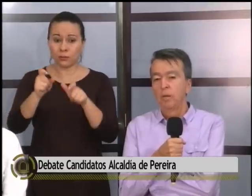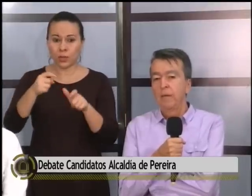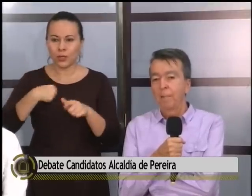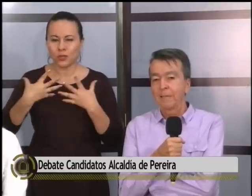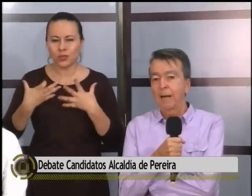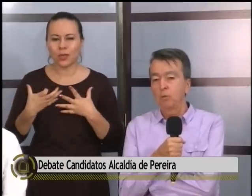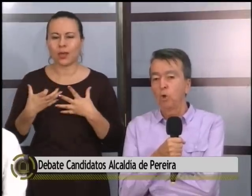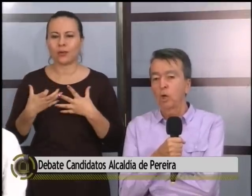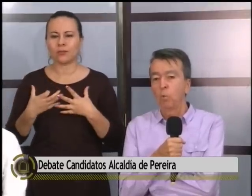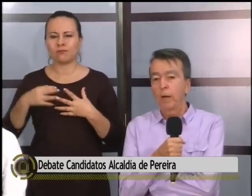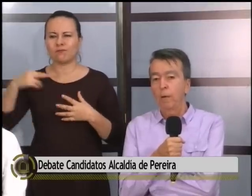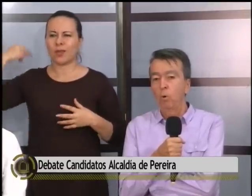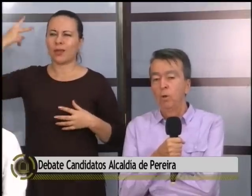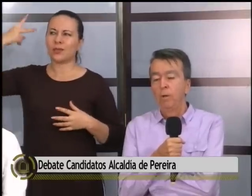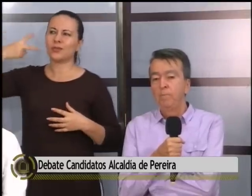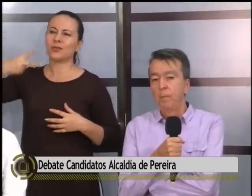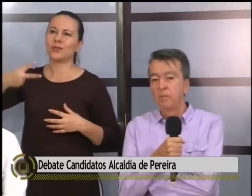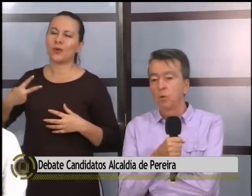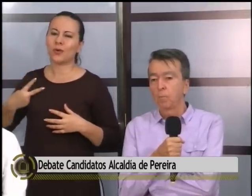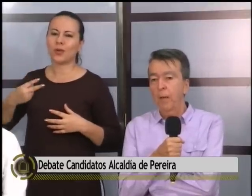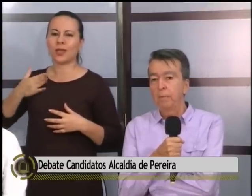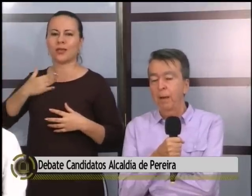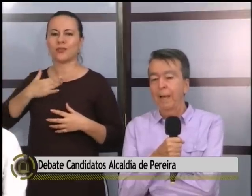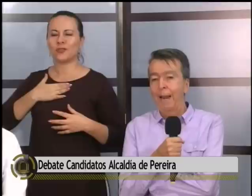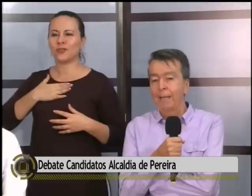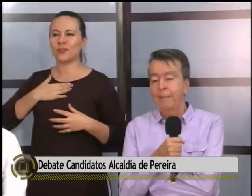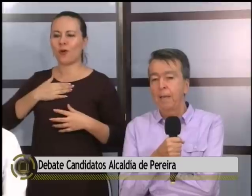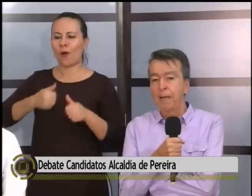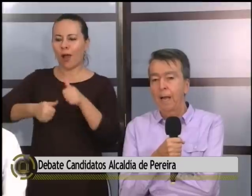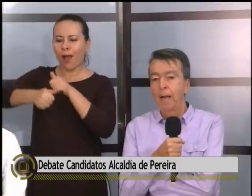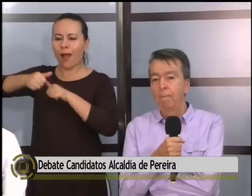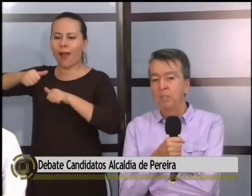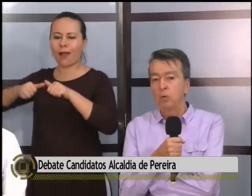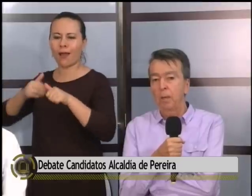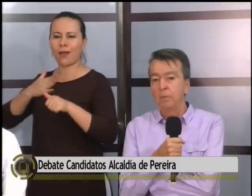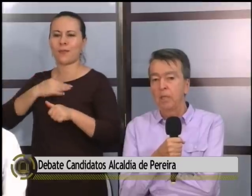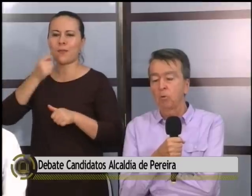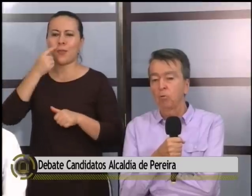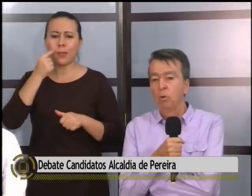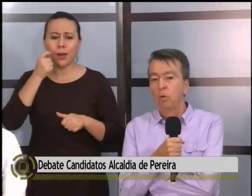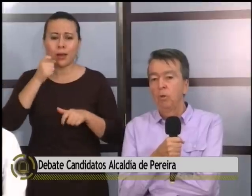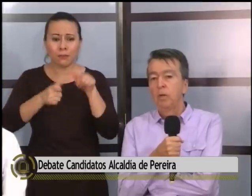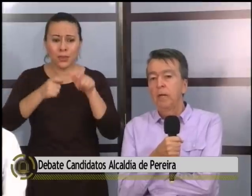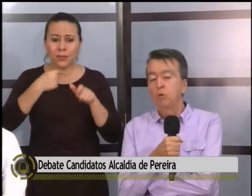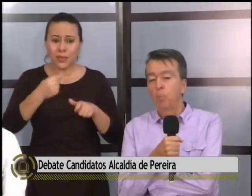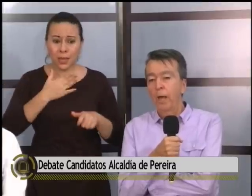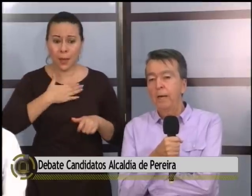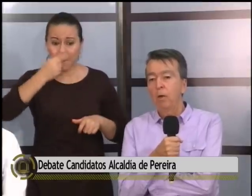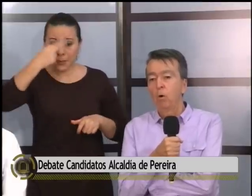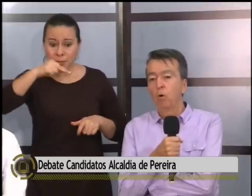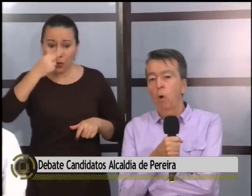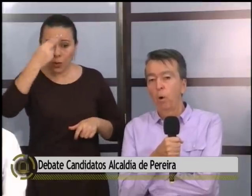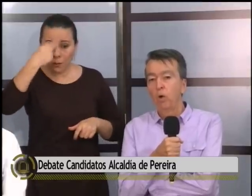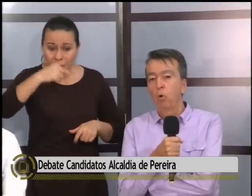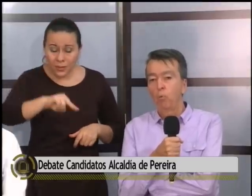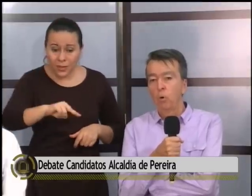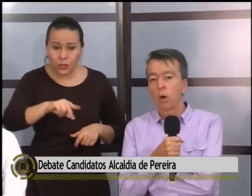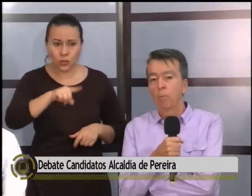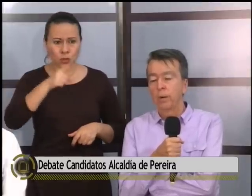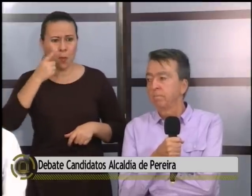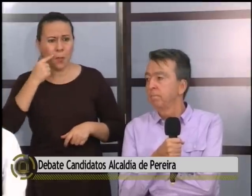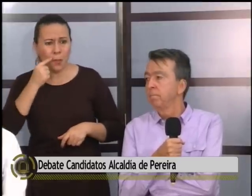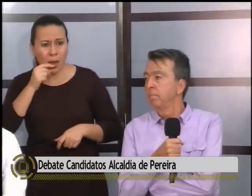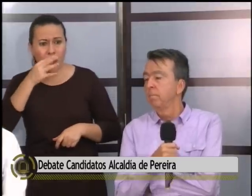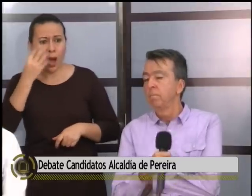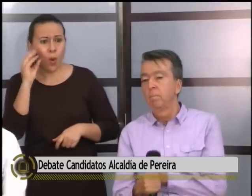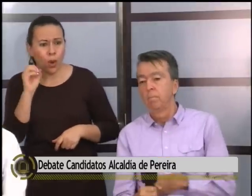eso, pasar a la historia como un relevo de mi señor padre, para que la gente le diga a mis hijos y a mis nietos: su padre o su abuelo fue un gran